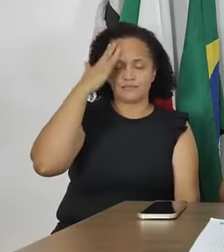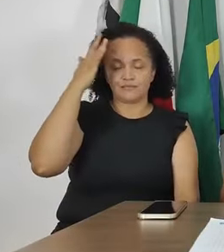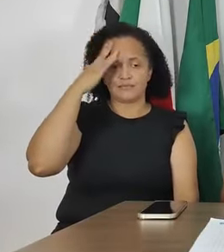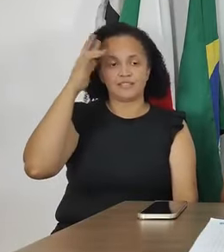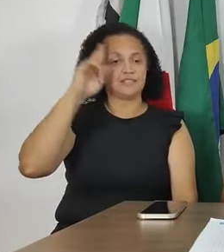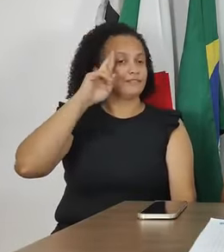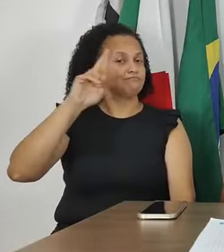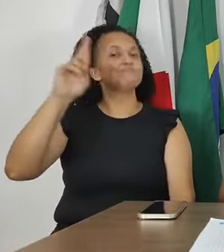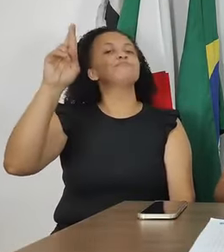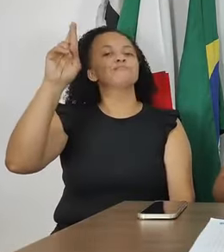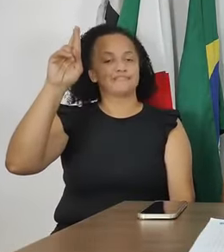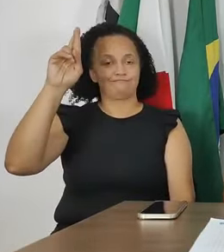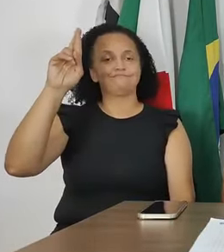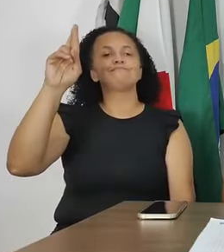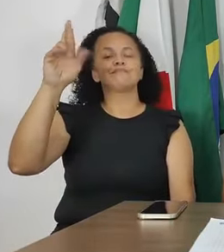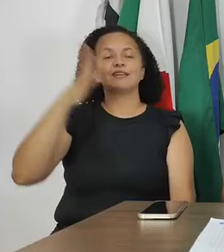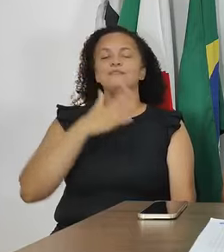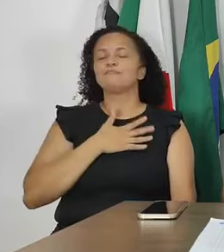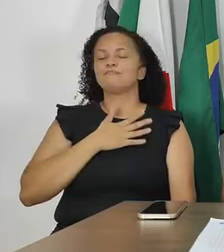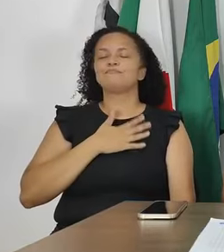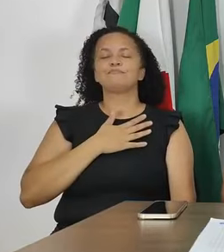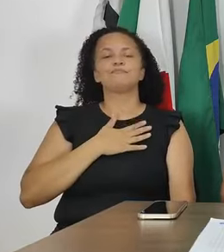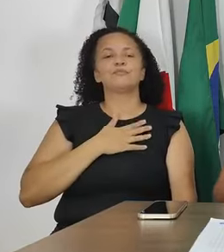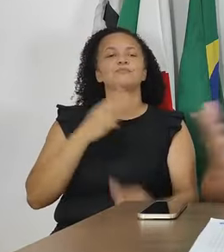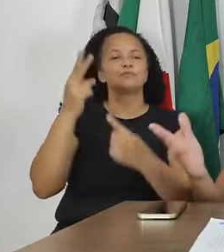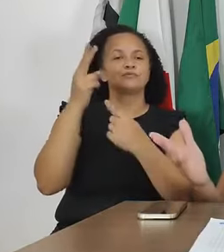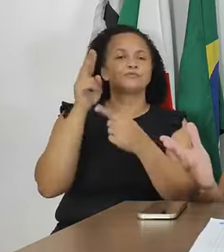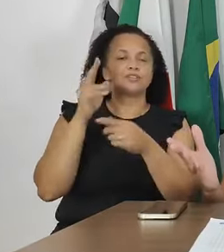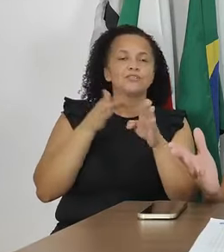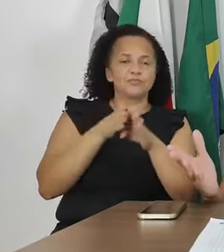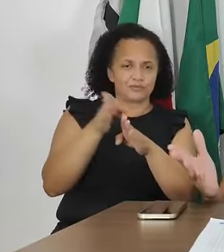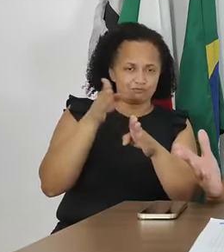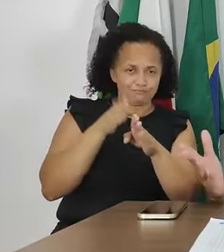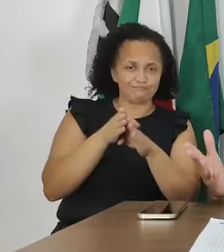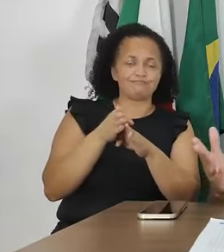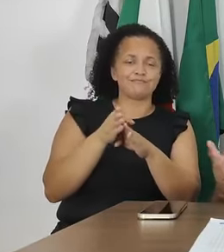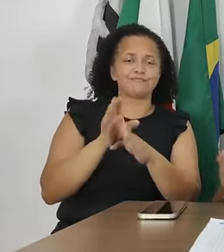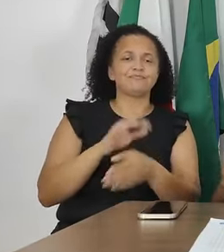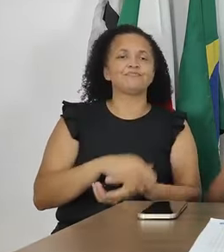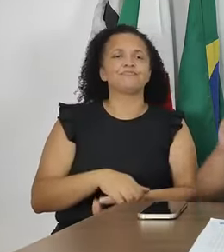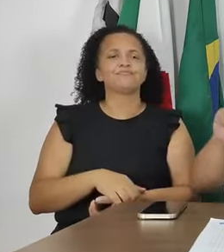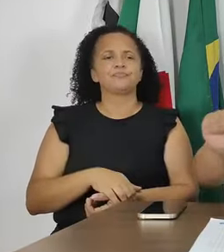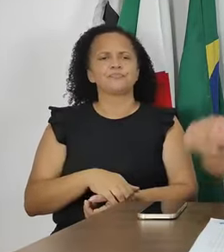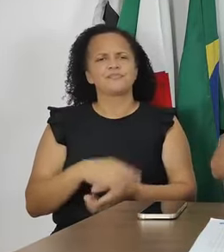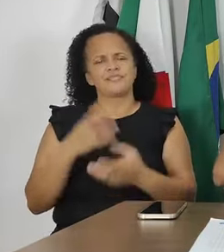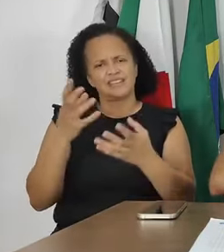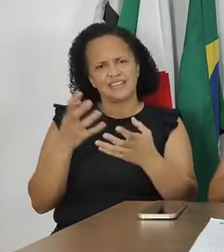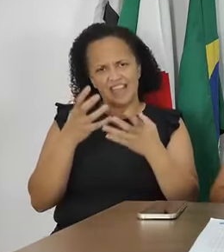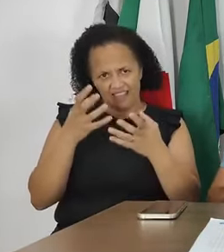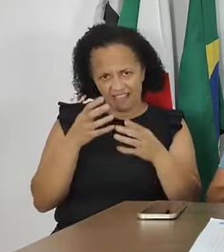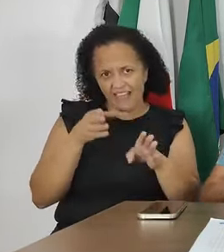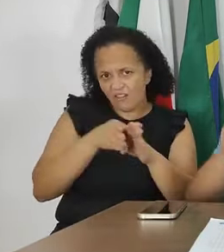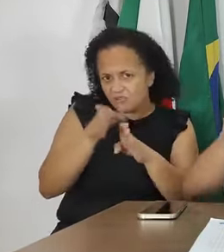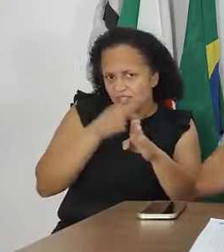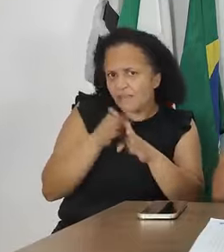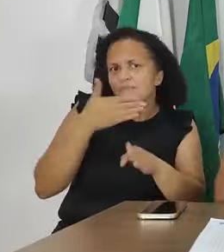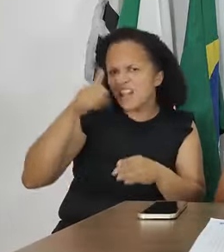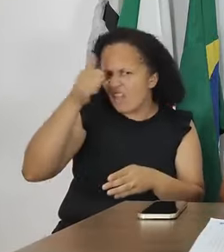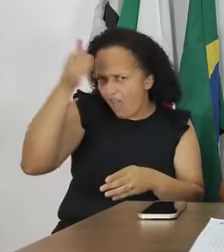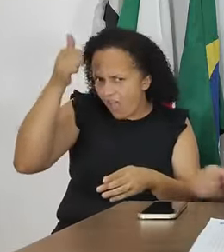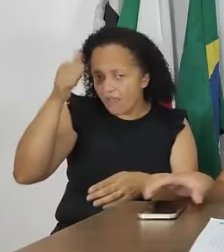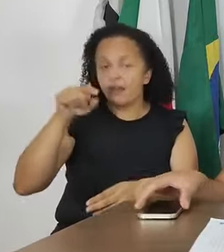de Deus. Então Ele é o meu conselheiro. Quer um conselheiro melhor que isso? É entrar, sentar lá no seu quarto, fechar